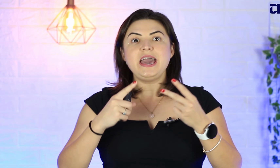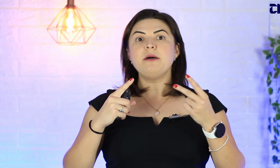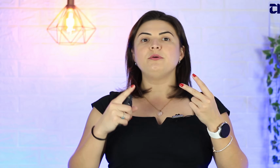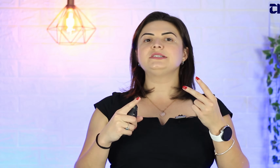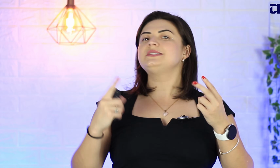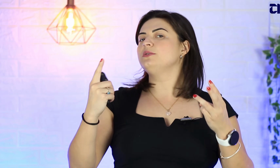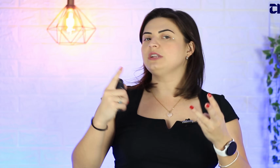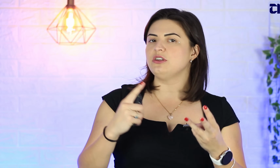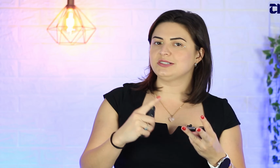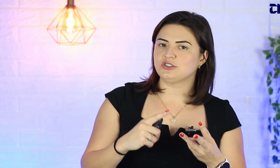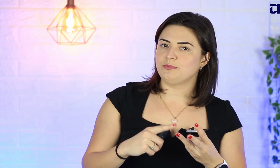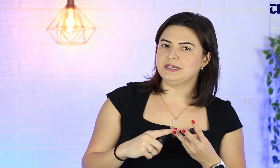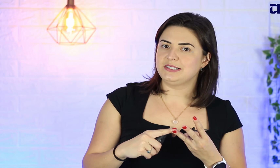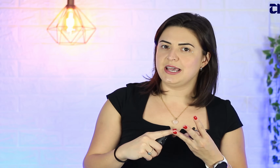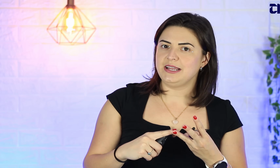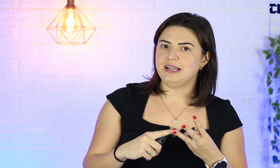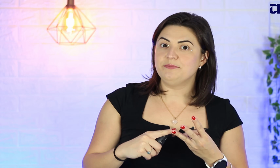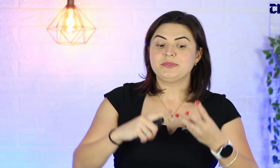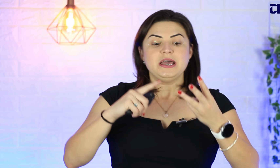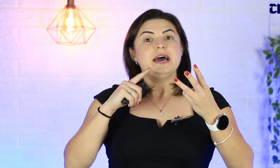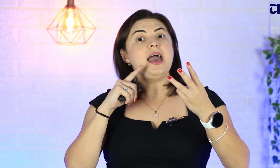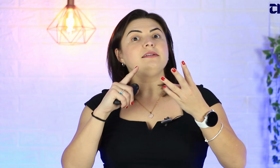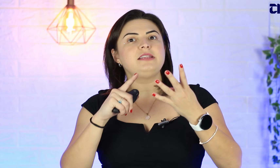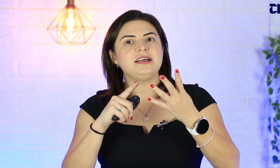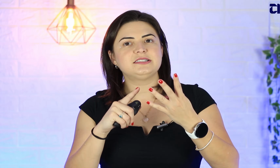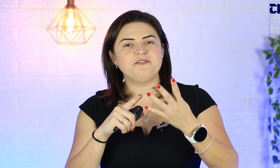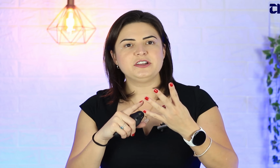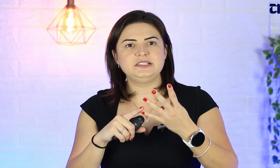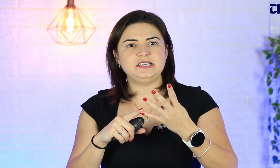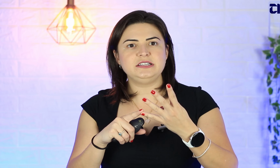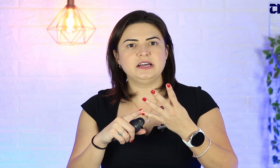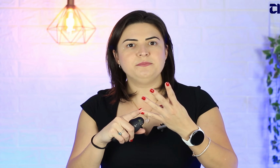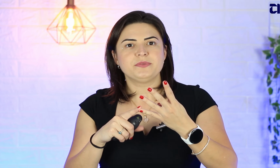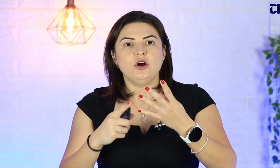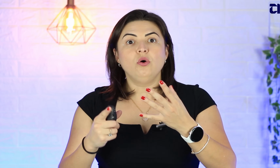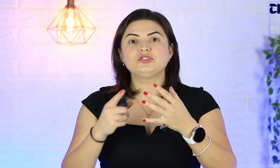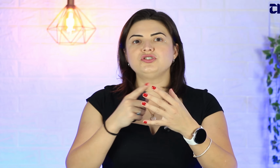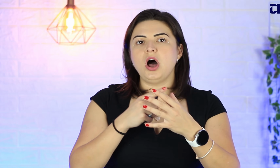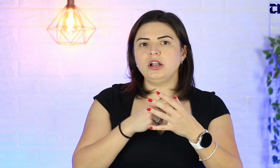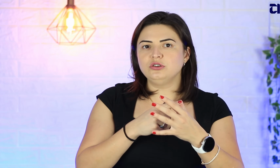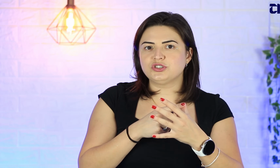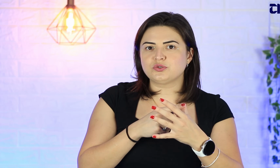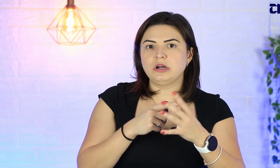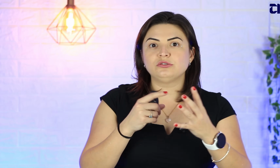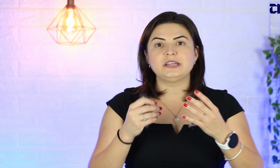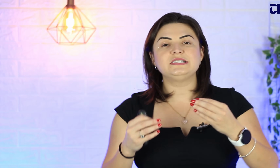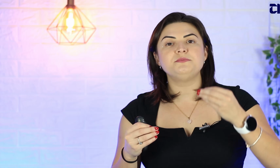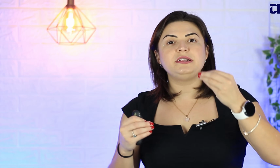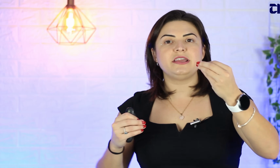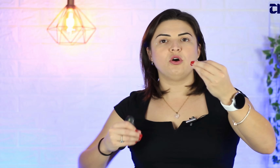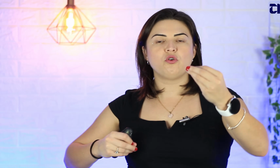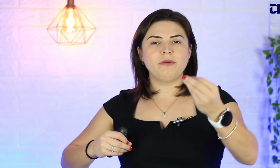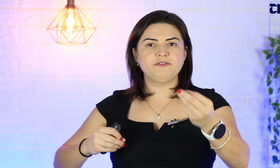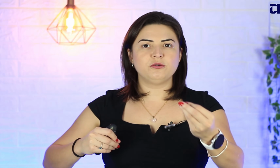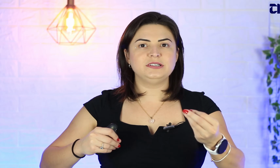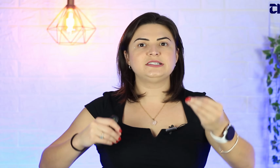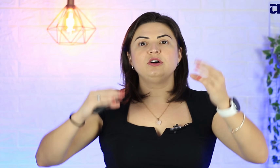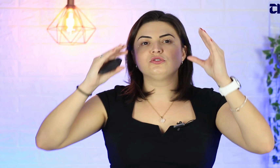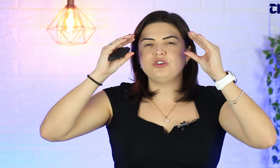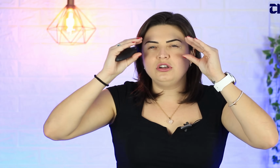É a posição da nossa sobrancelha. É a testa franzida. Os olhos, quando transmitem alguma informação, os